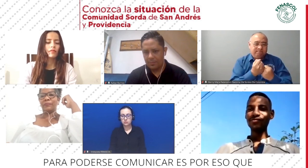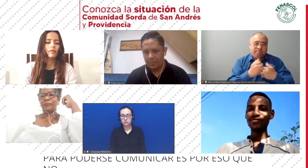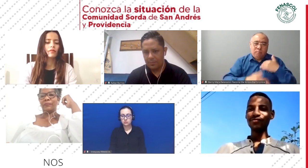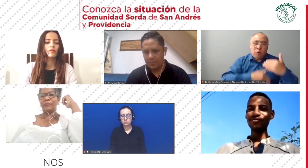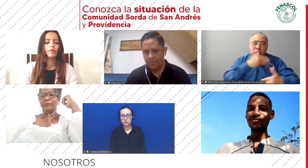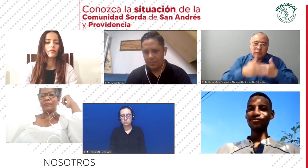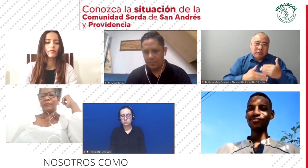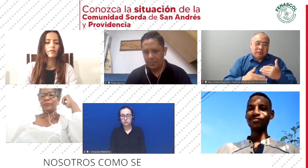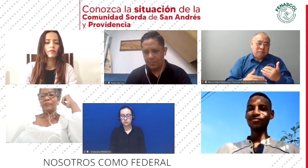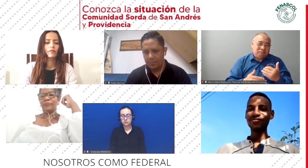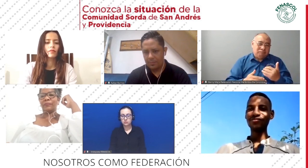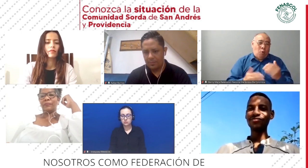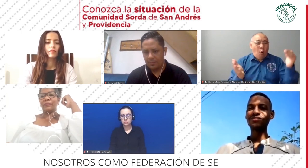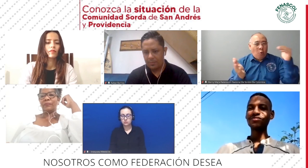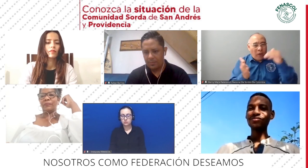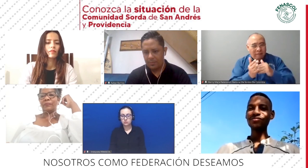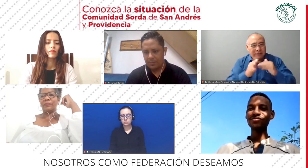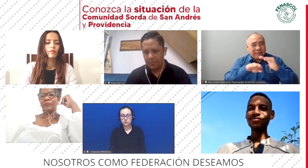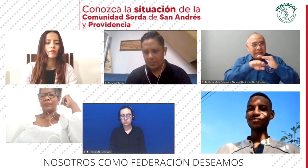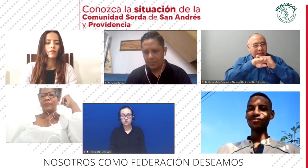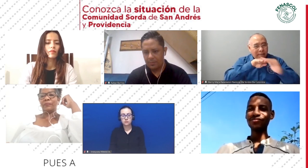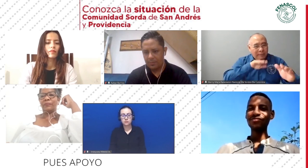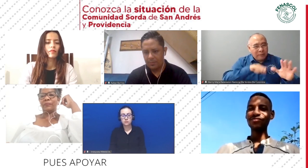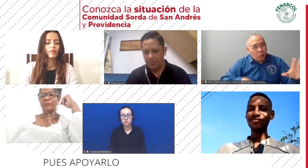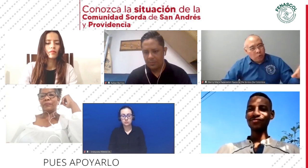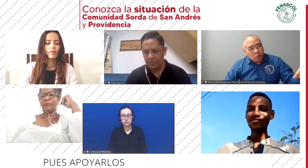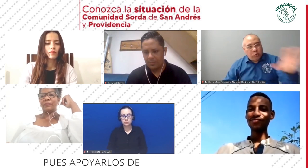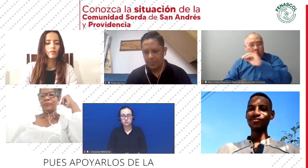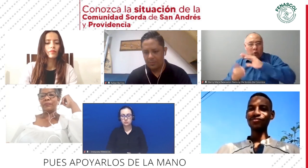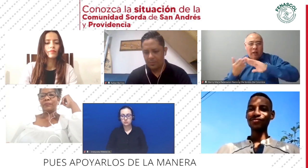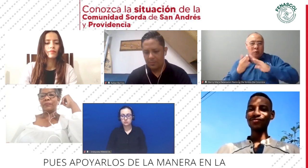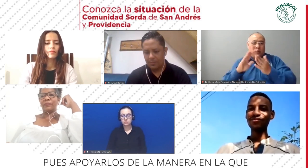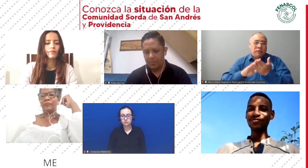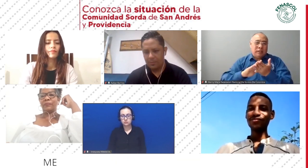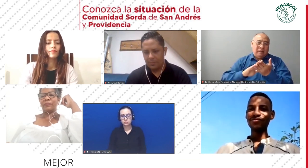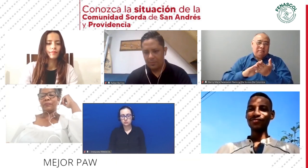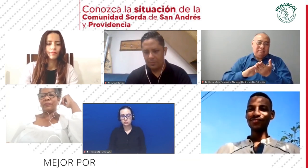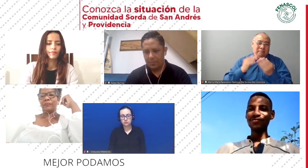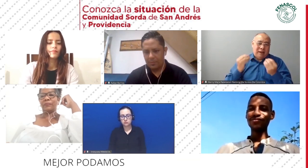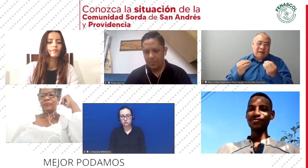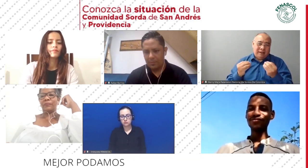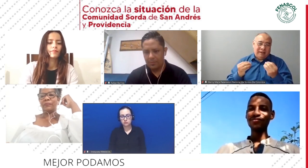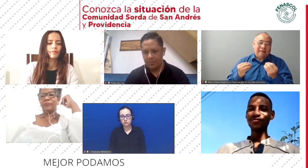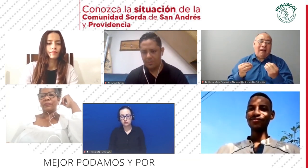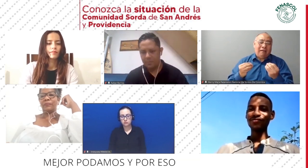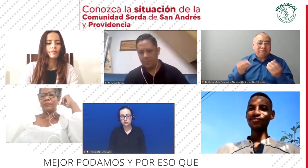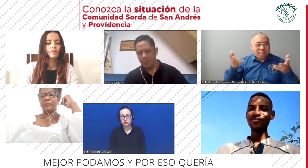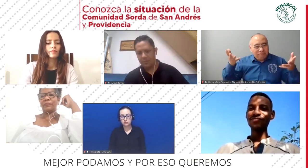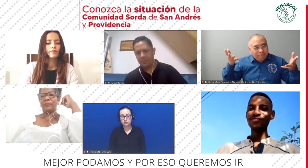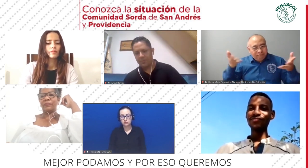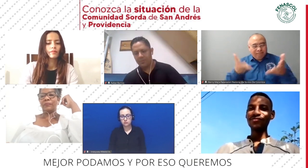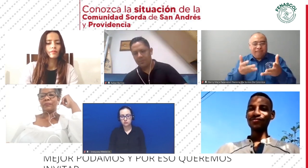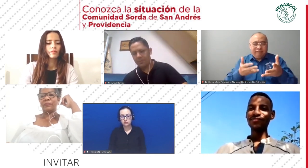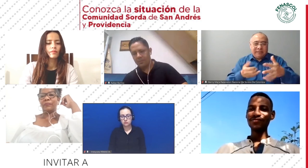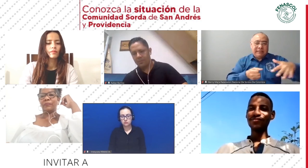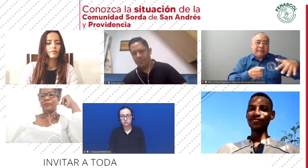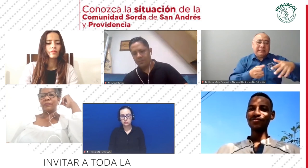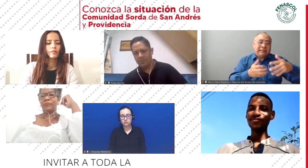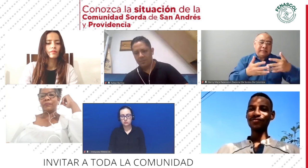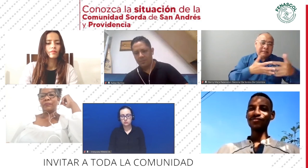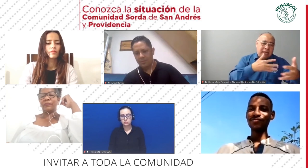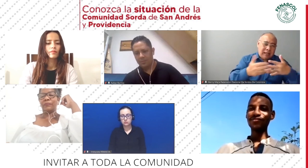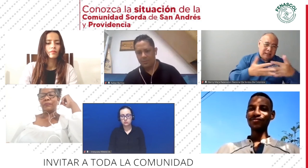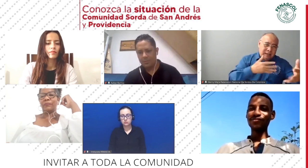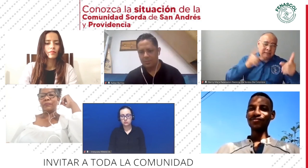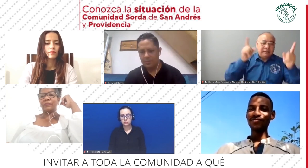que nosotros como federación deseamos pues apoyarlos de la manera en la que mejor podamos y por eso queremos invitar a toda la